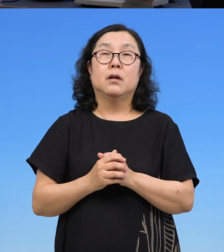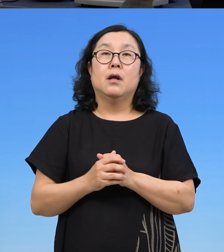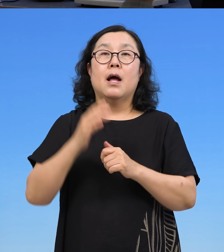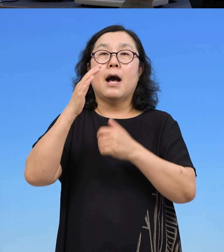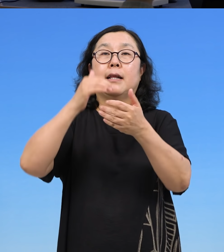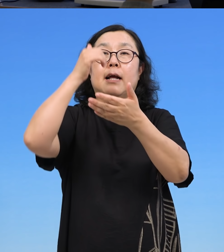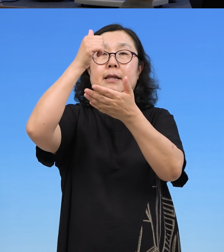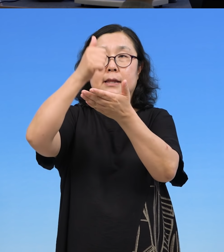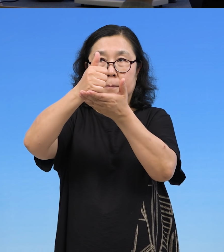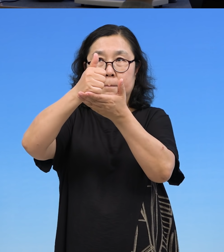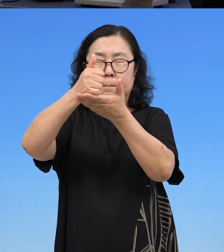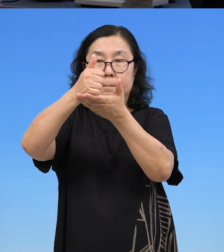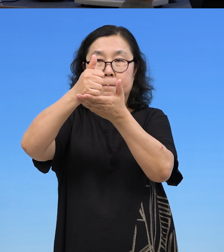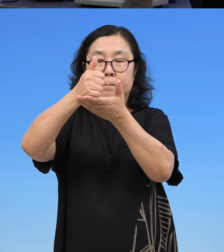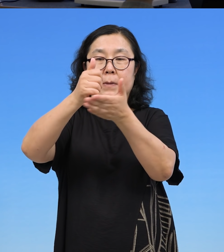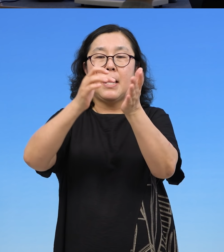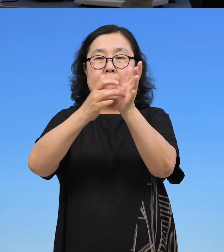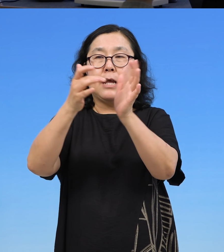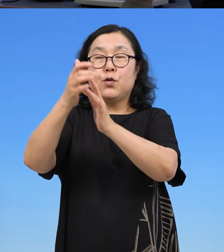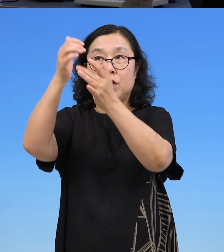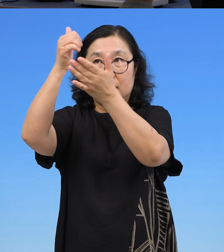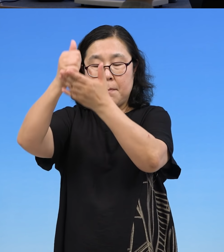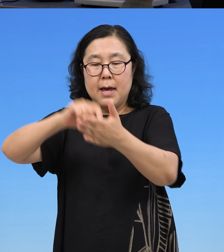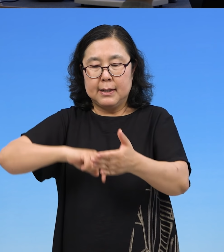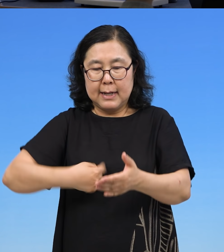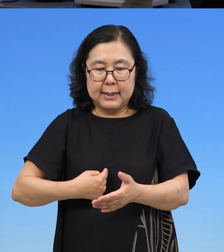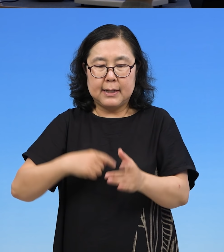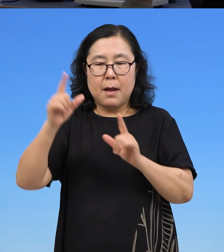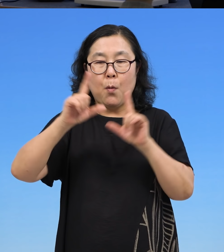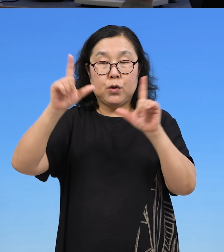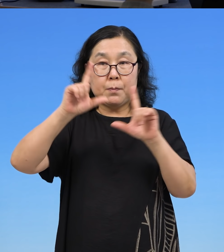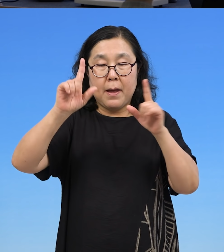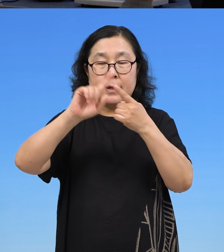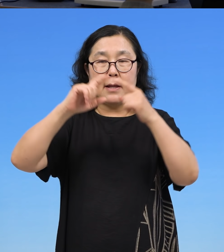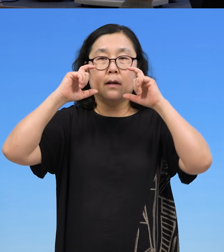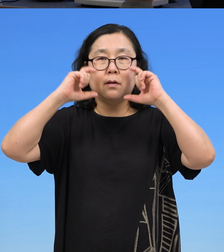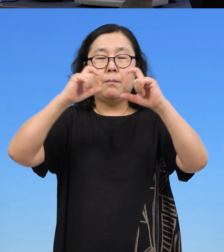말씀은요 하나님으로서의 예수님의 자기 정체성을 선포한 거예요